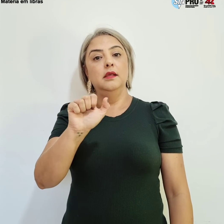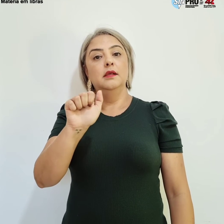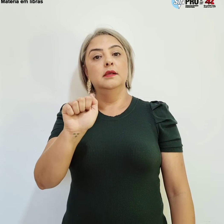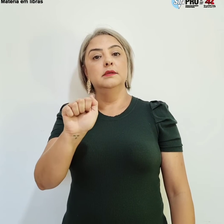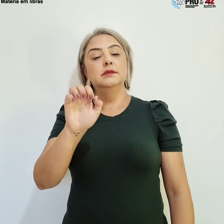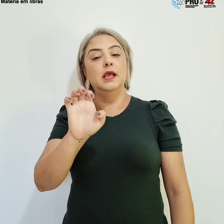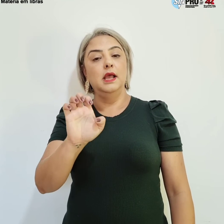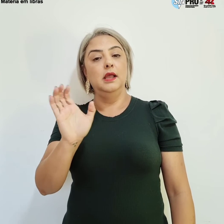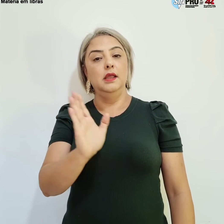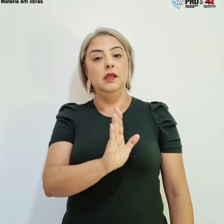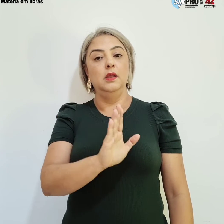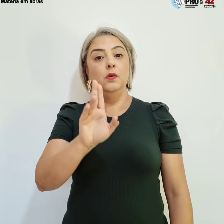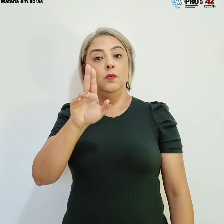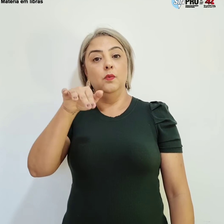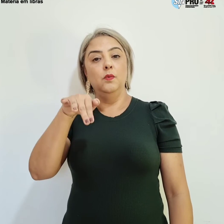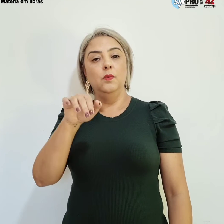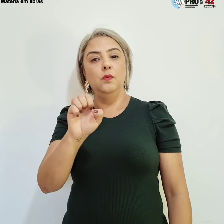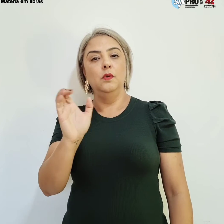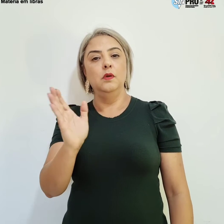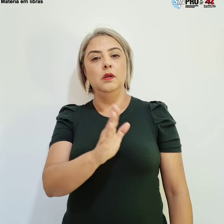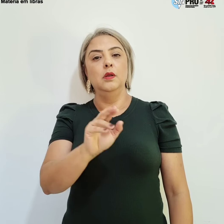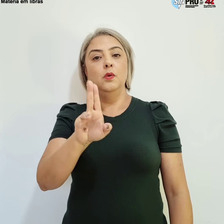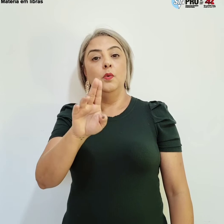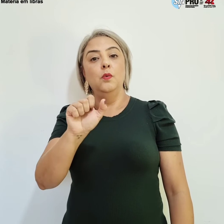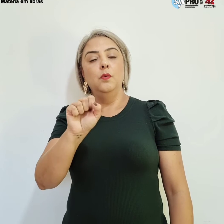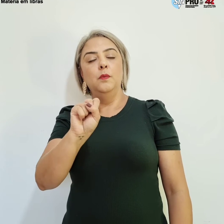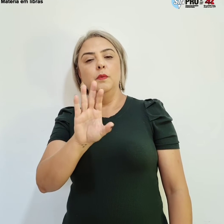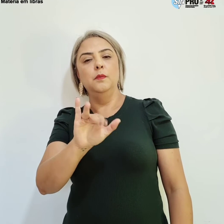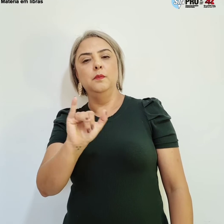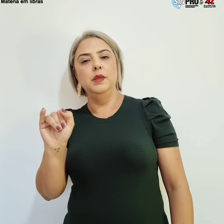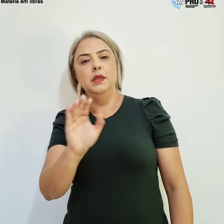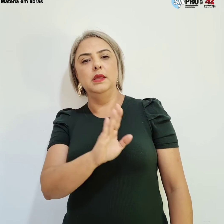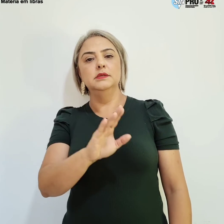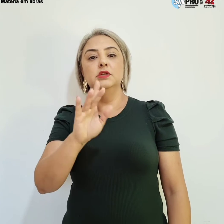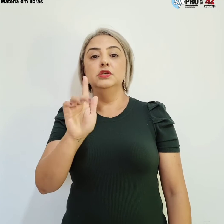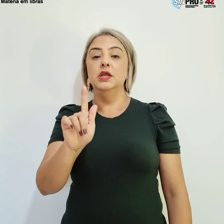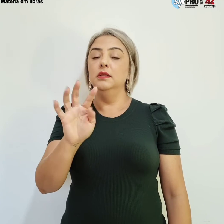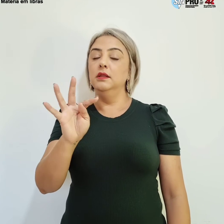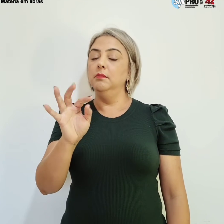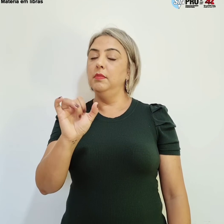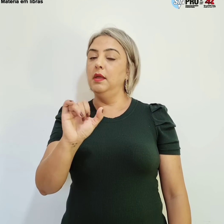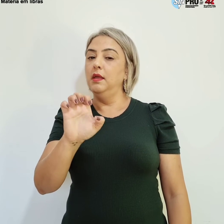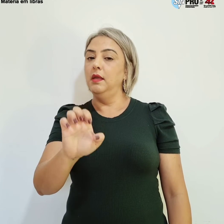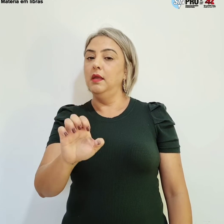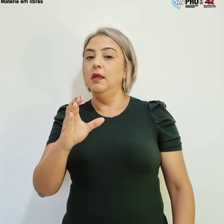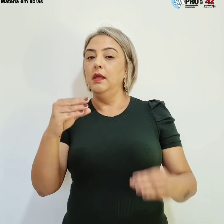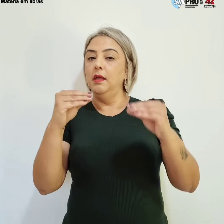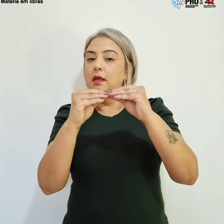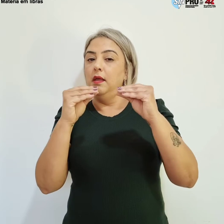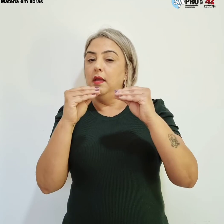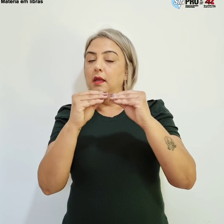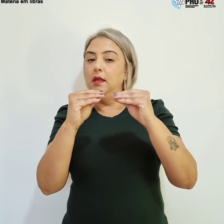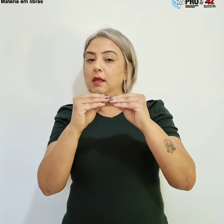UNE, UBS, AMPAI, GTPA, Fórum EJA, Sindprofs